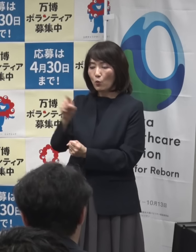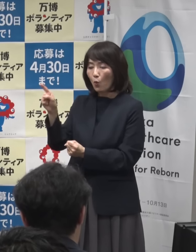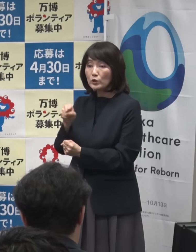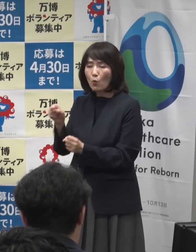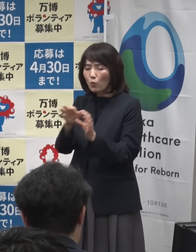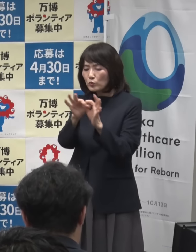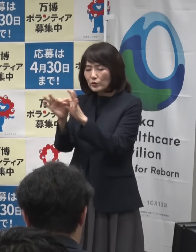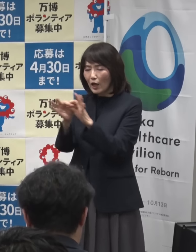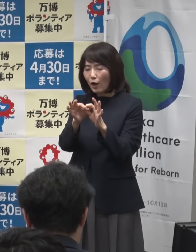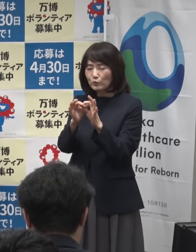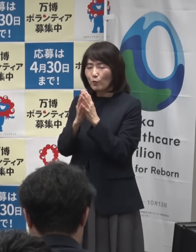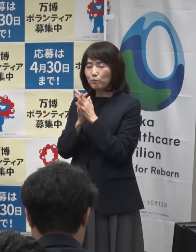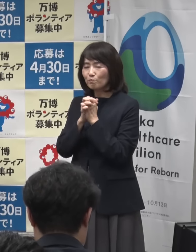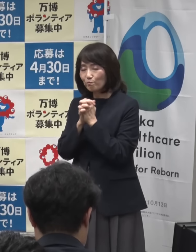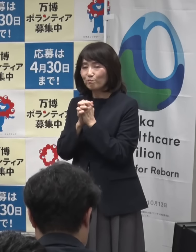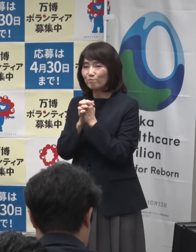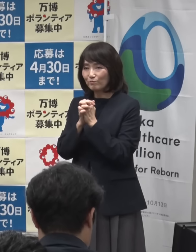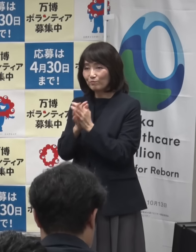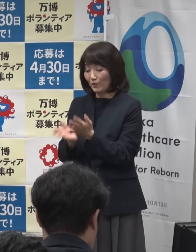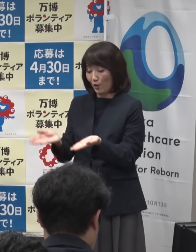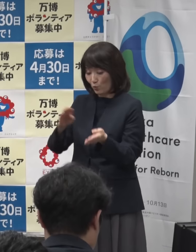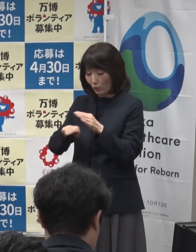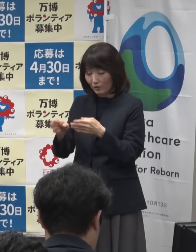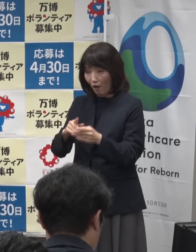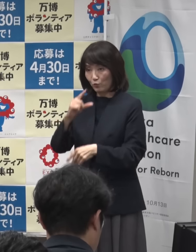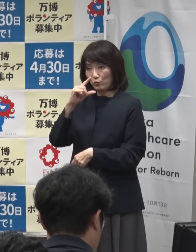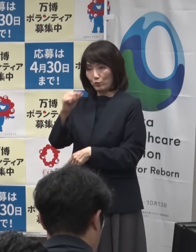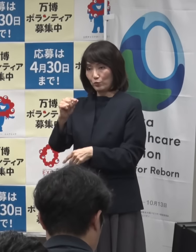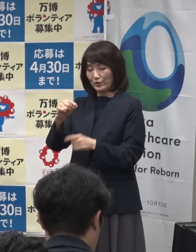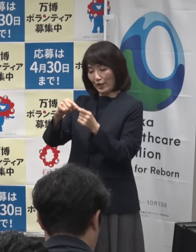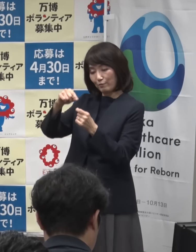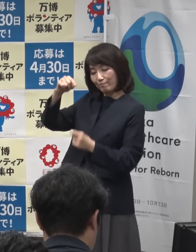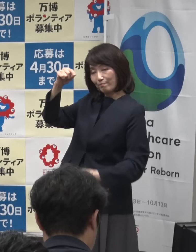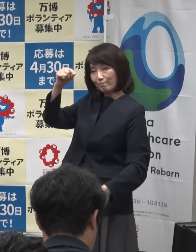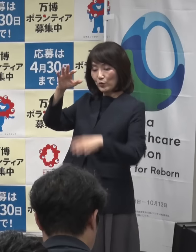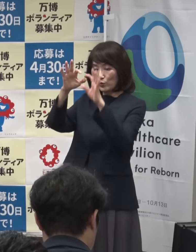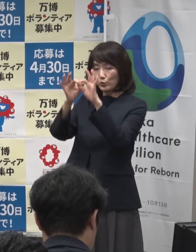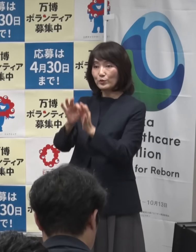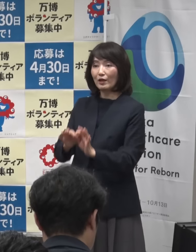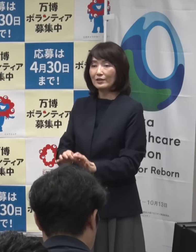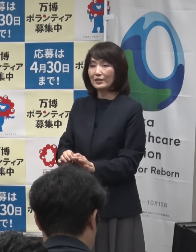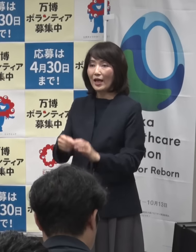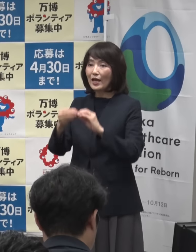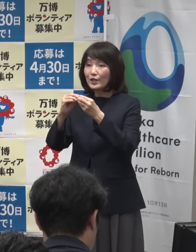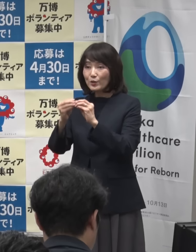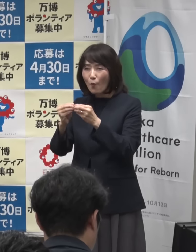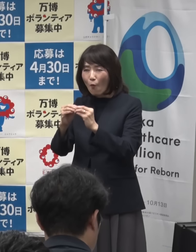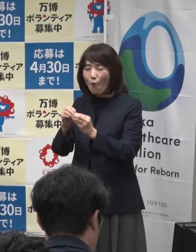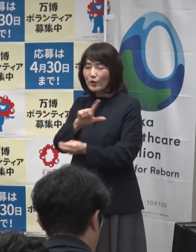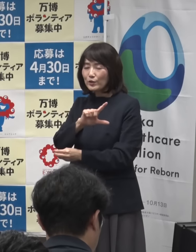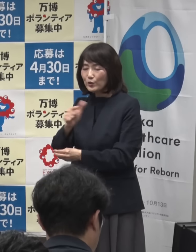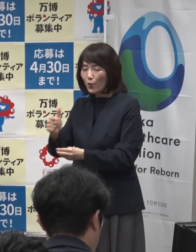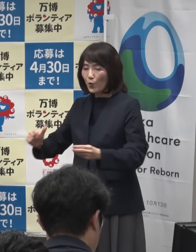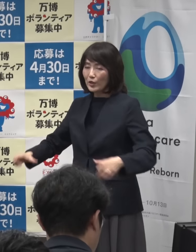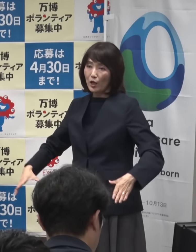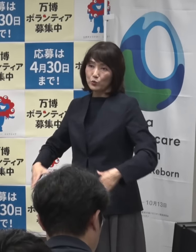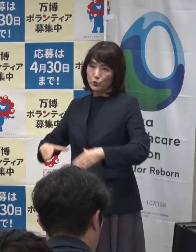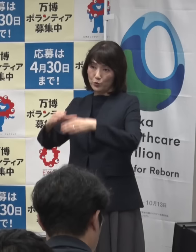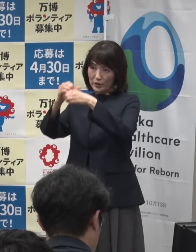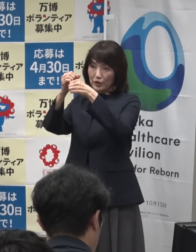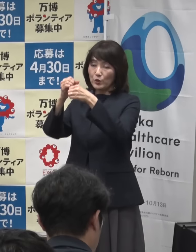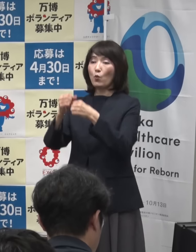って、折り鶴をすると、折り鶴を最後糸でつなげてですね、色とりどりの折り鶴ツリーを作っていこうというふうに